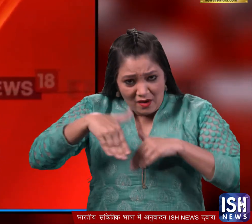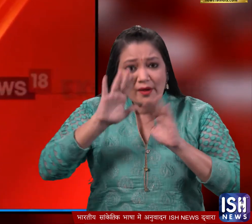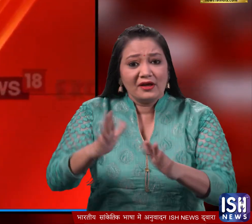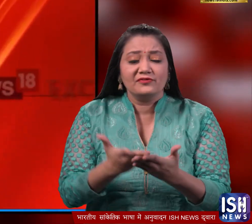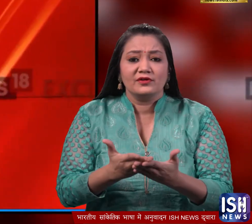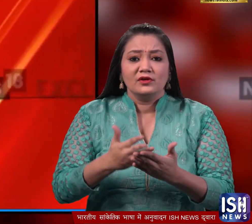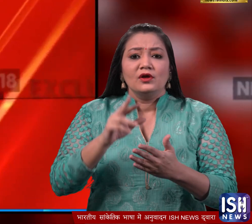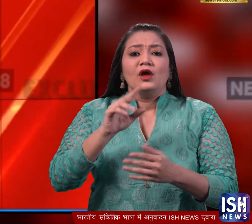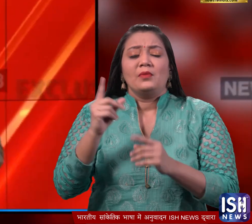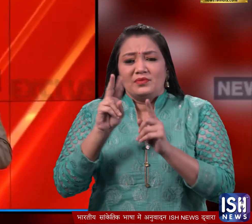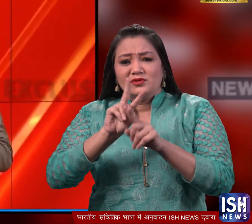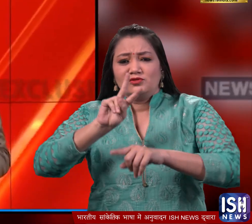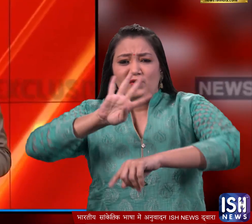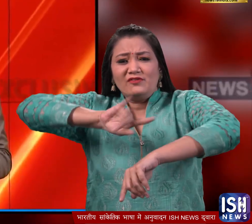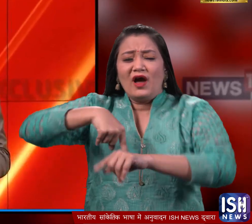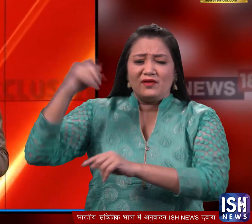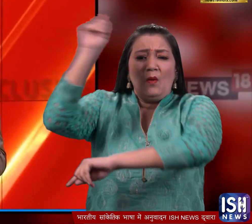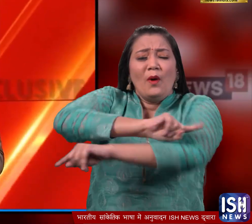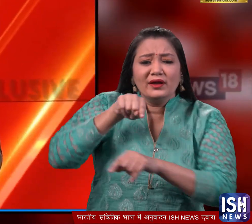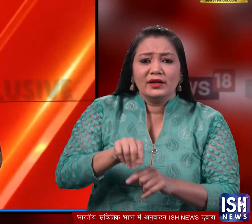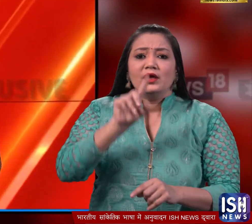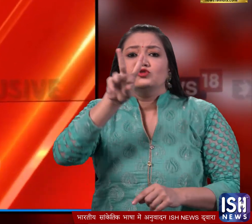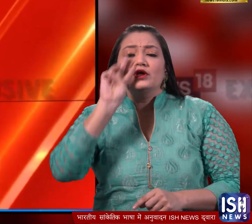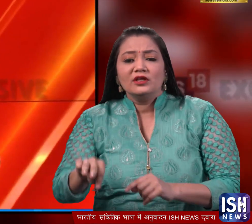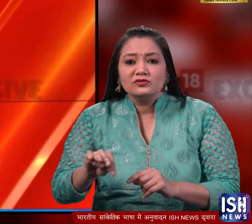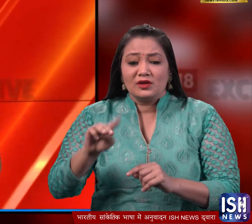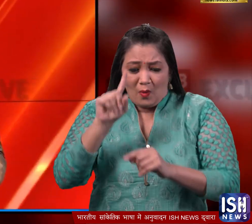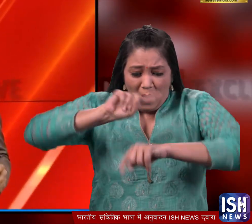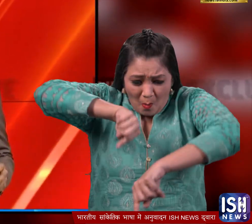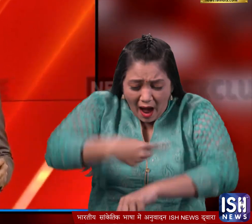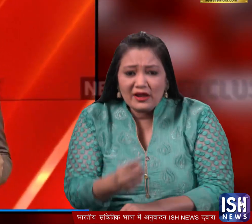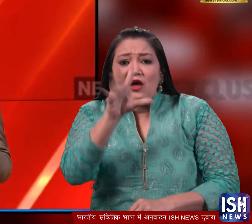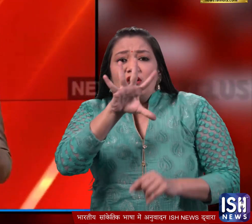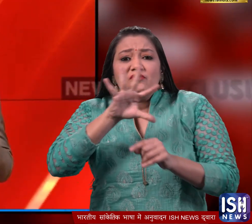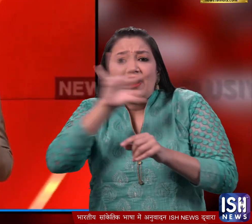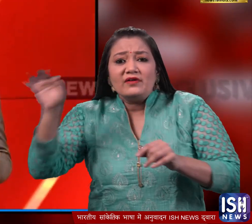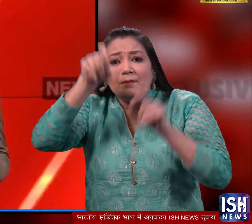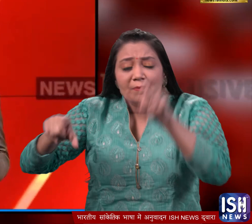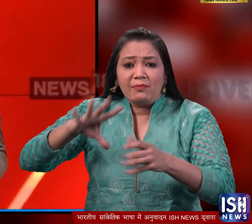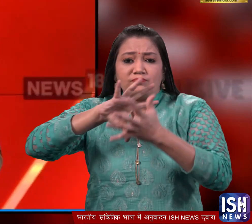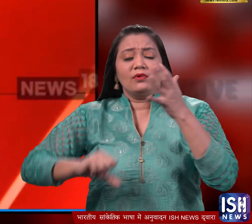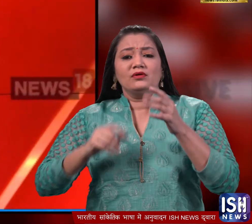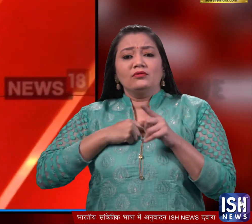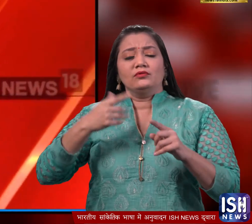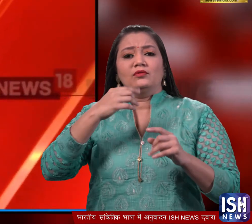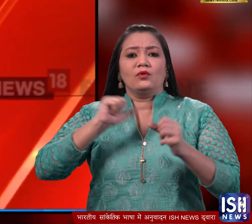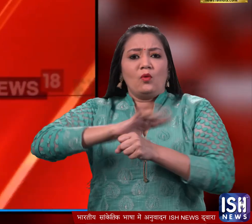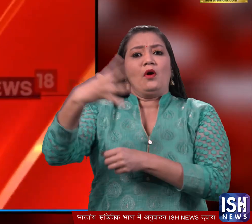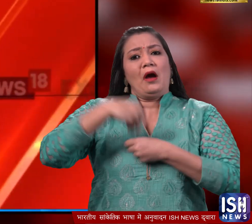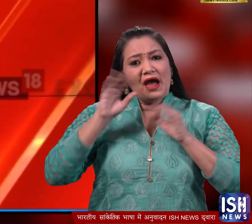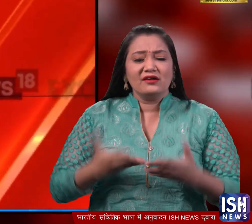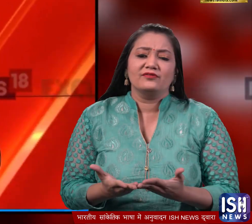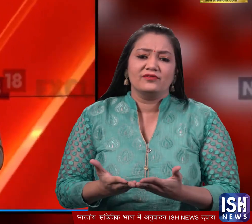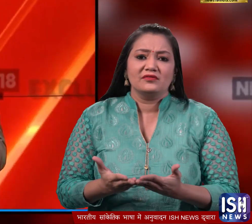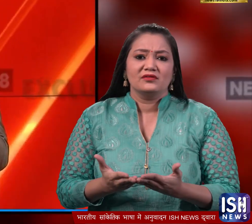रहे हैं, जबकि बीते 25 घंटों में 12,000 यानी हर घंटे 500 से ज्यादा लोग वायरस की चपेट में आए। लेकिन हम ये भी नहीं